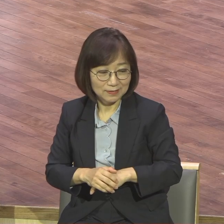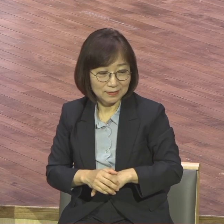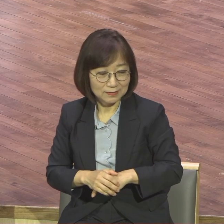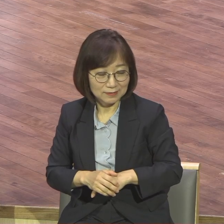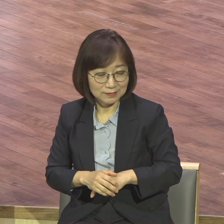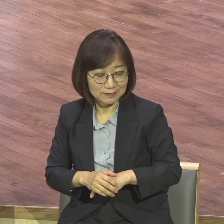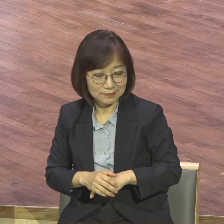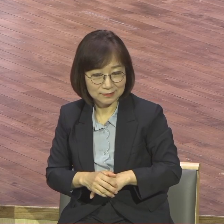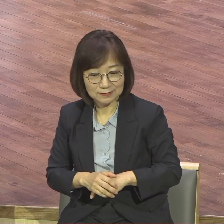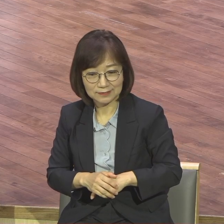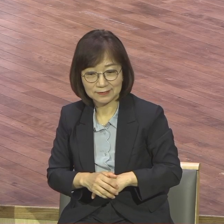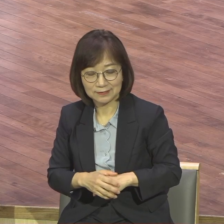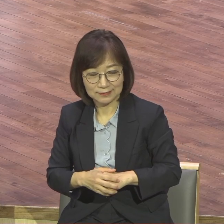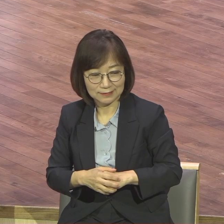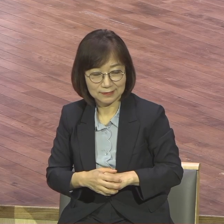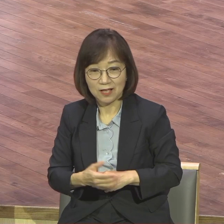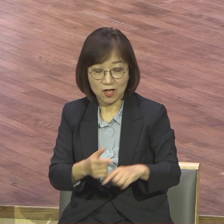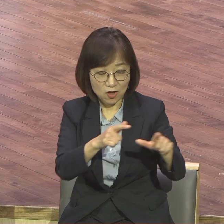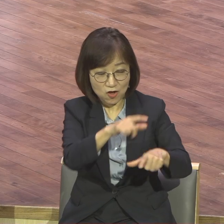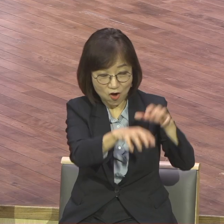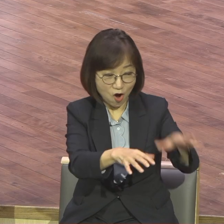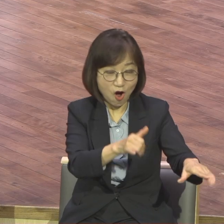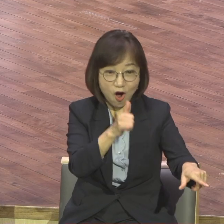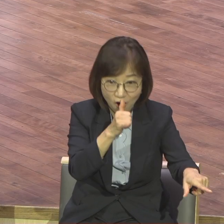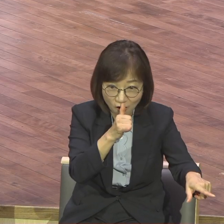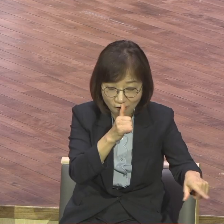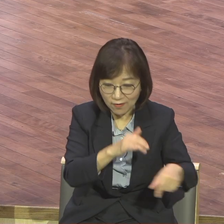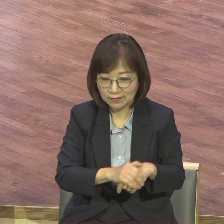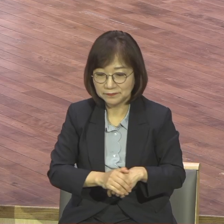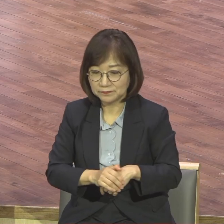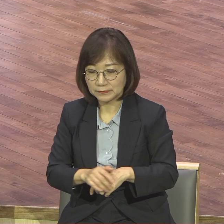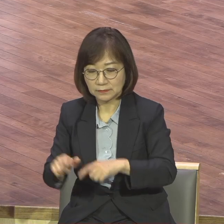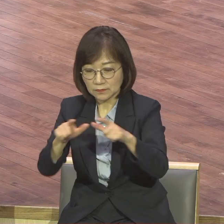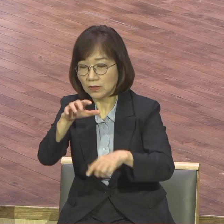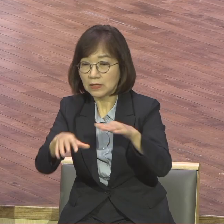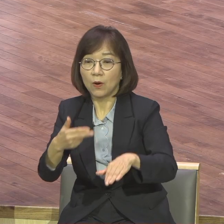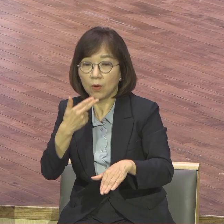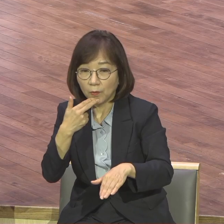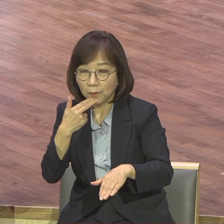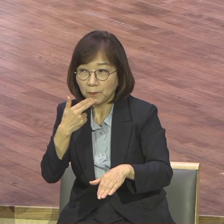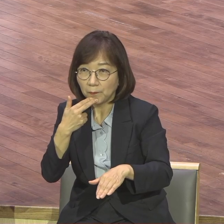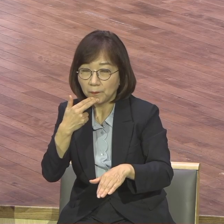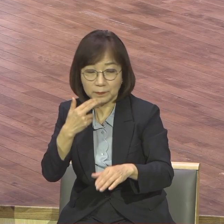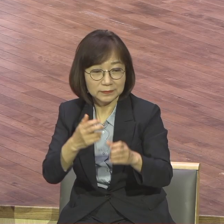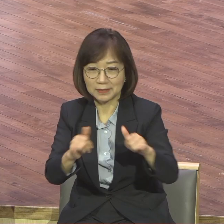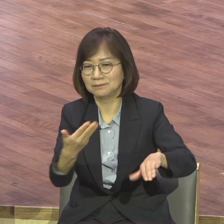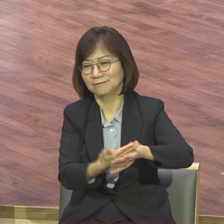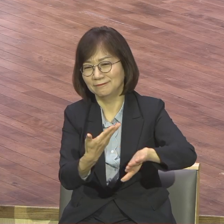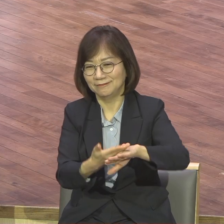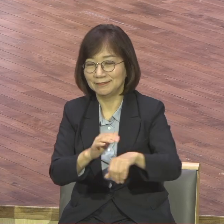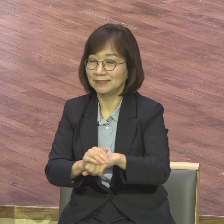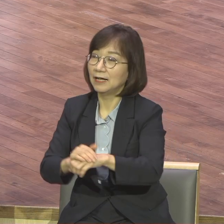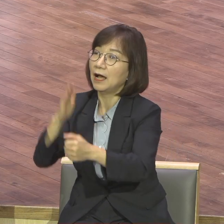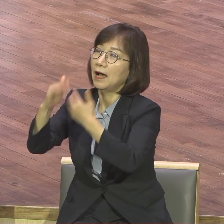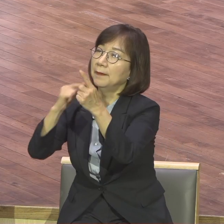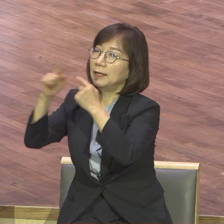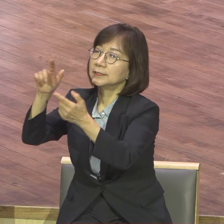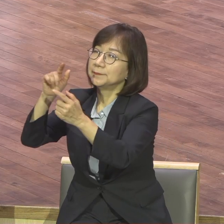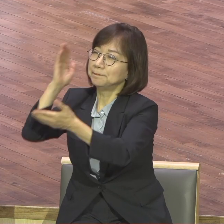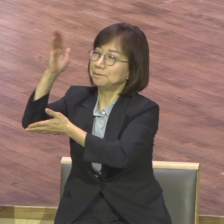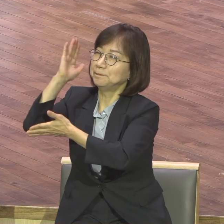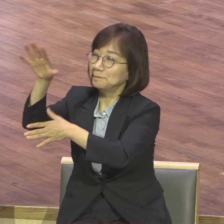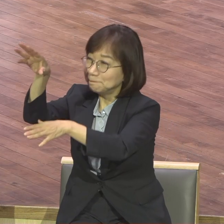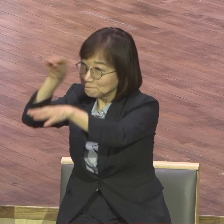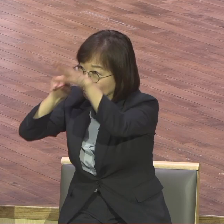이것이 되어지는 사람하고 자기가 받은 은혜를 다른 사람에게 말하는 현장이 없는 사람하고 차이가